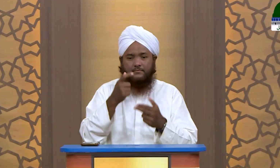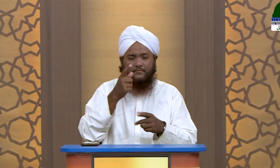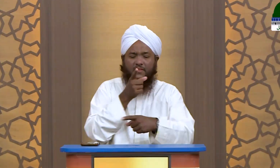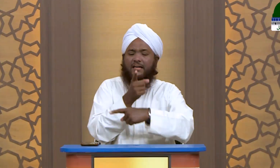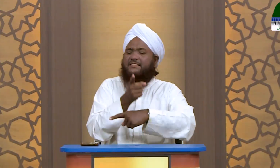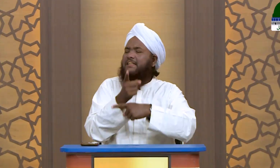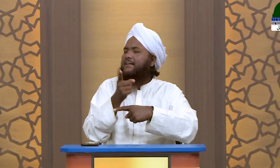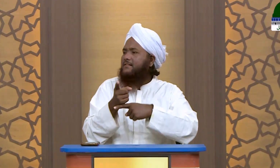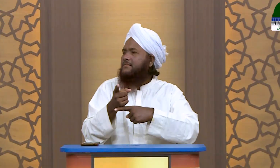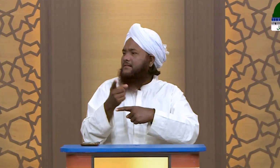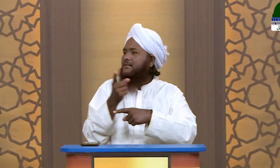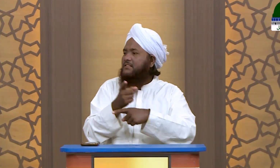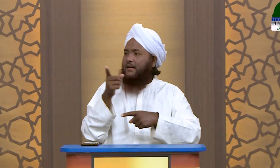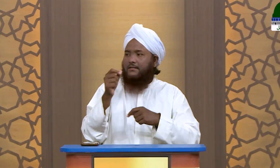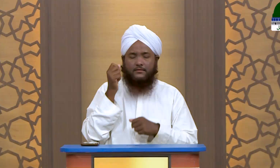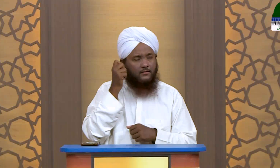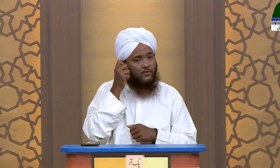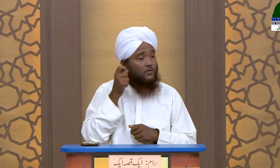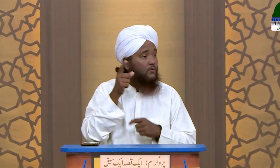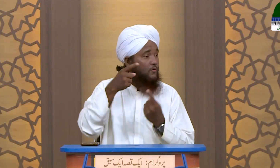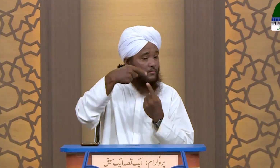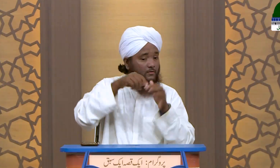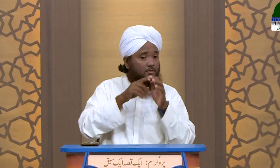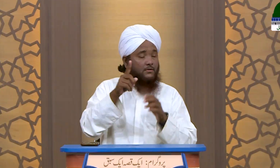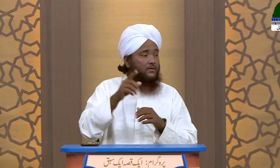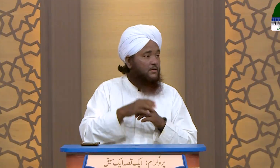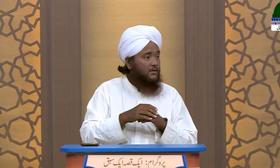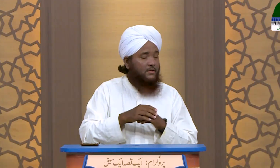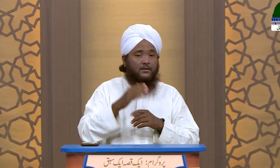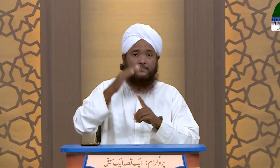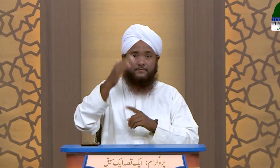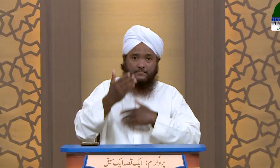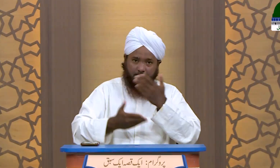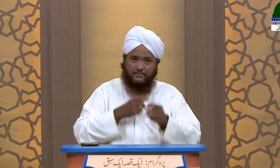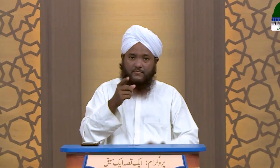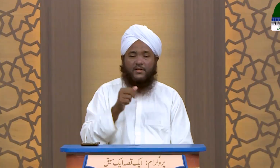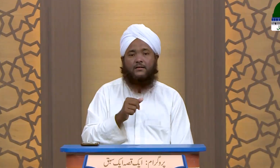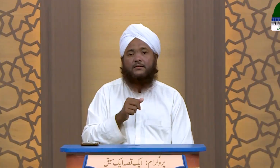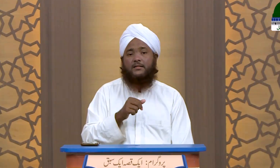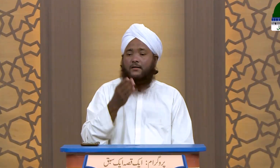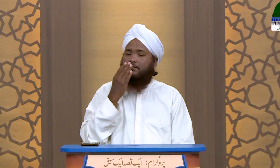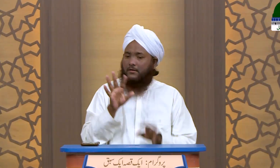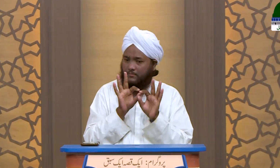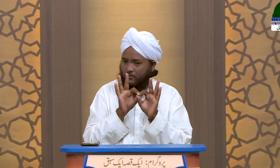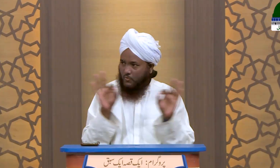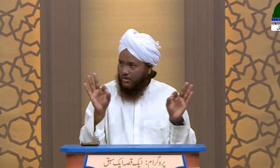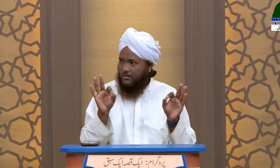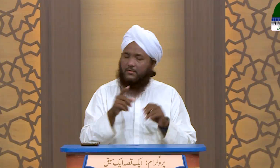حضرت سیدنا یوسف بن خالد بصری رحمۃ اللہ علیہ نے تکمیل علم کے بعد جب آپ سے اپنے شہر بصرہ جانے کی